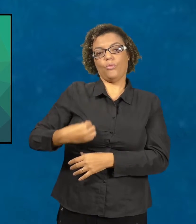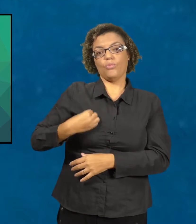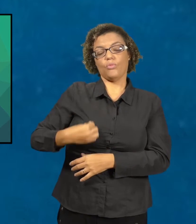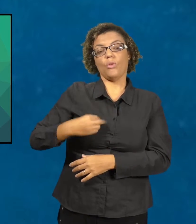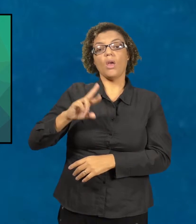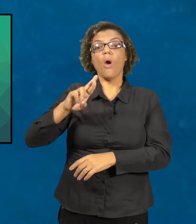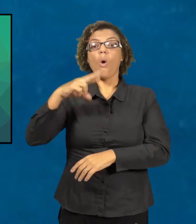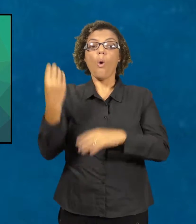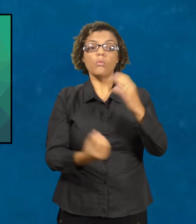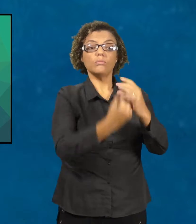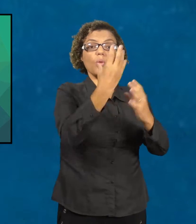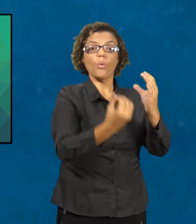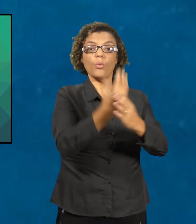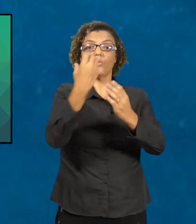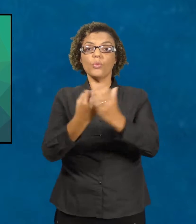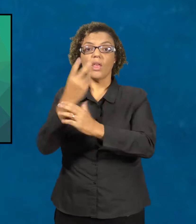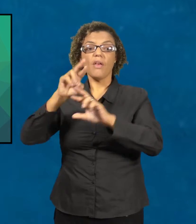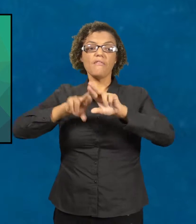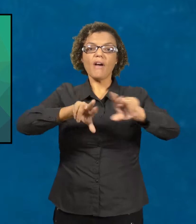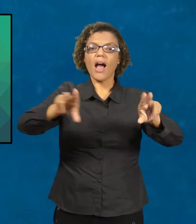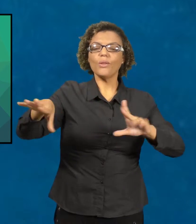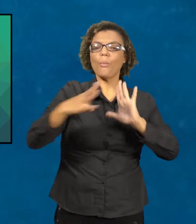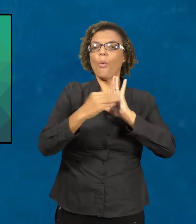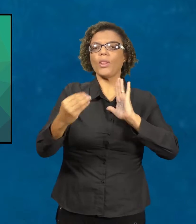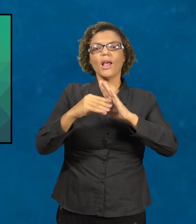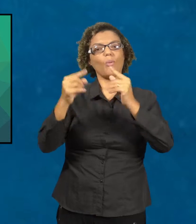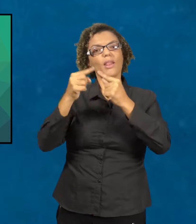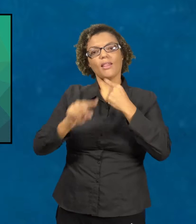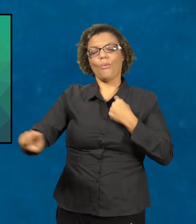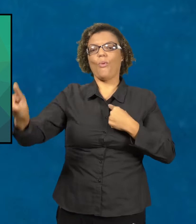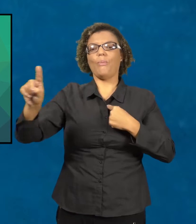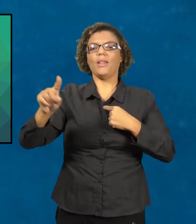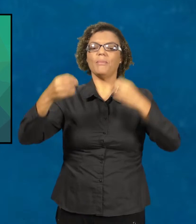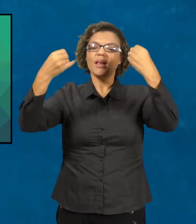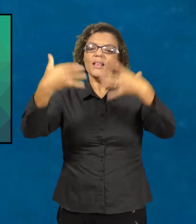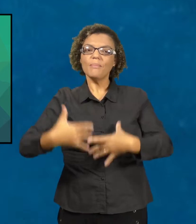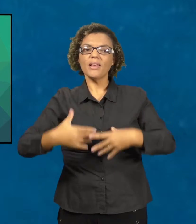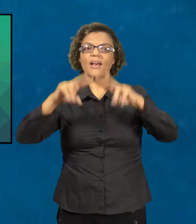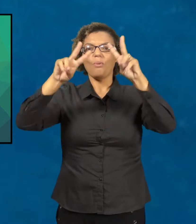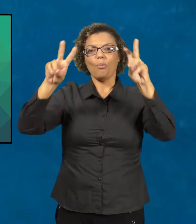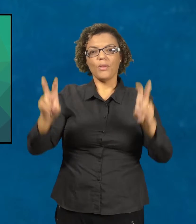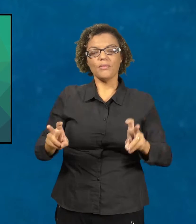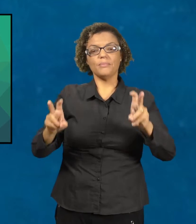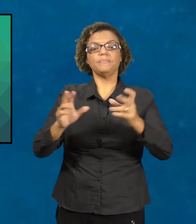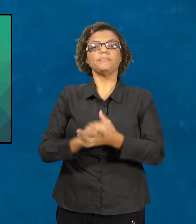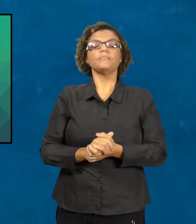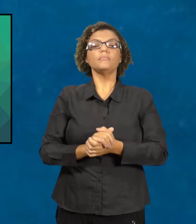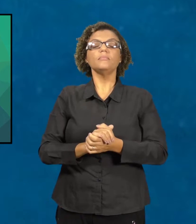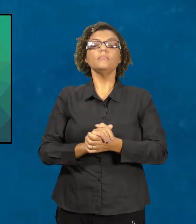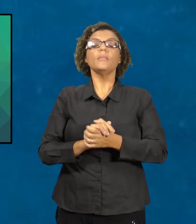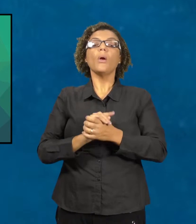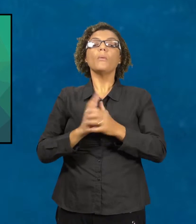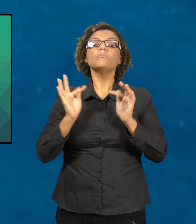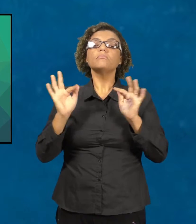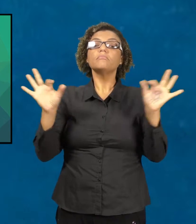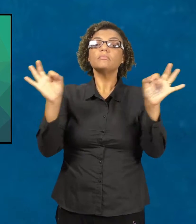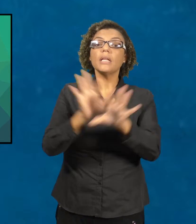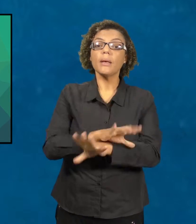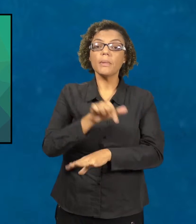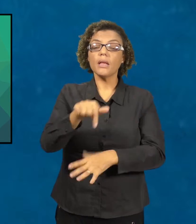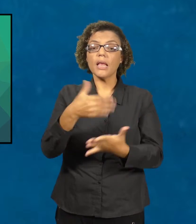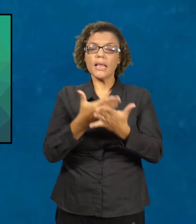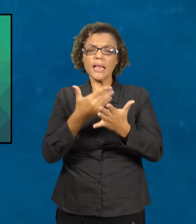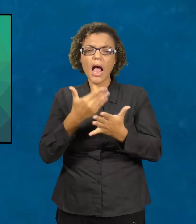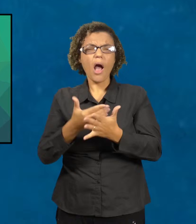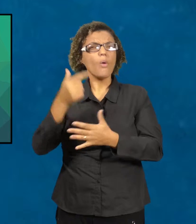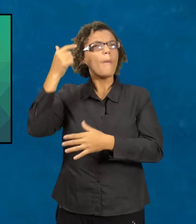vários modelos que não se encaixam para explicar um determinado fenômeno. Para finalizar, considerando tudo que vimos